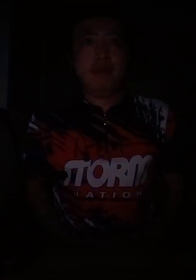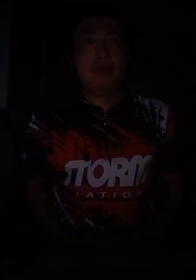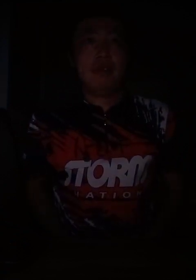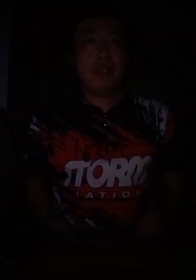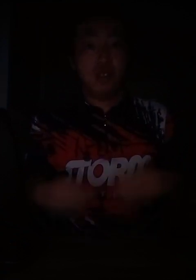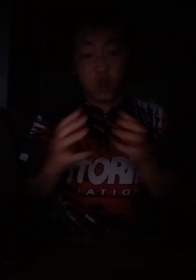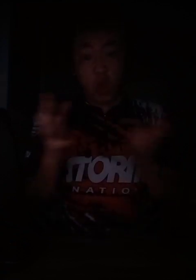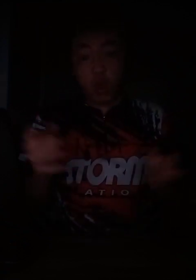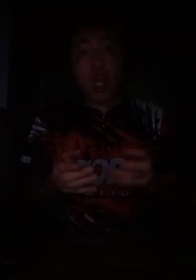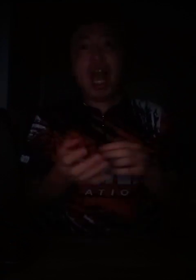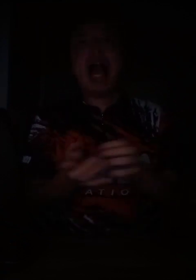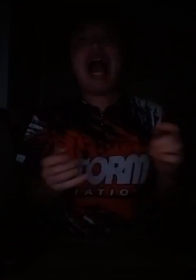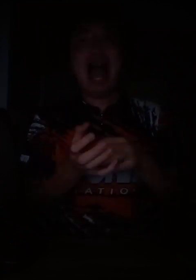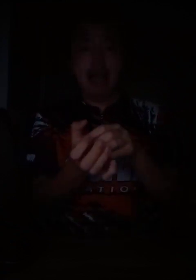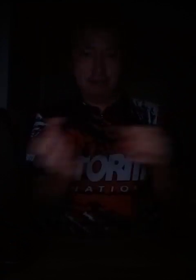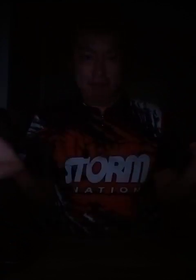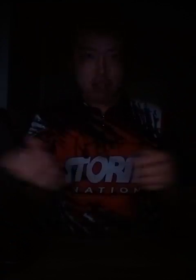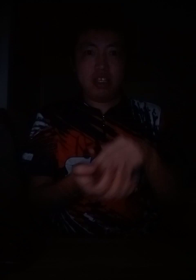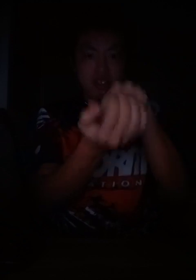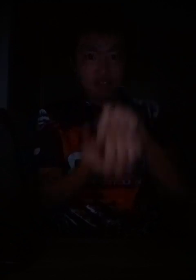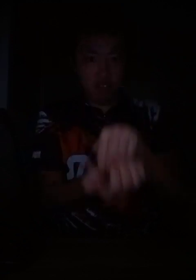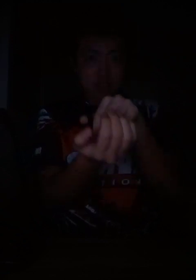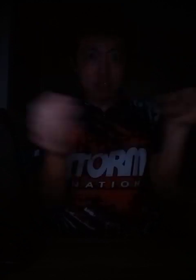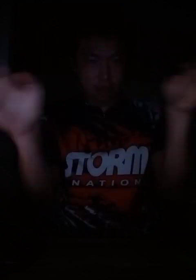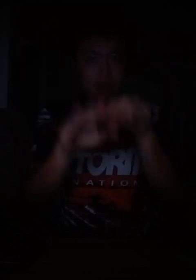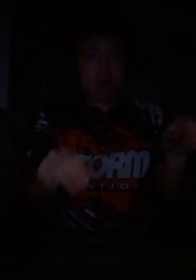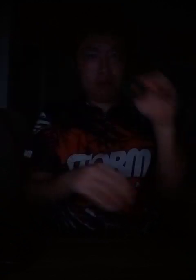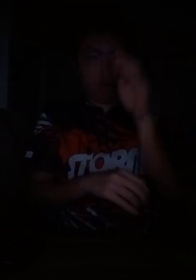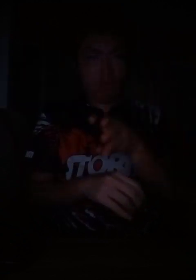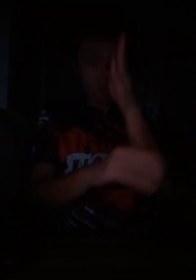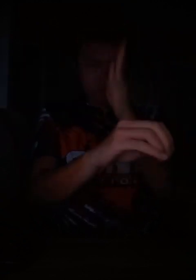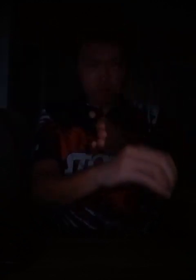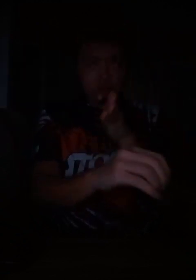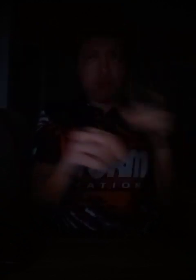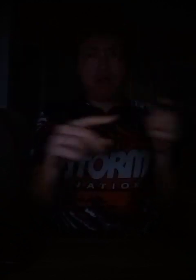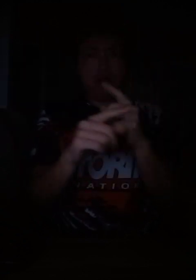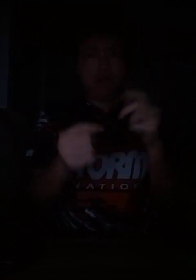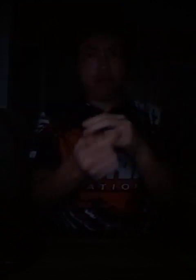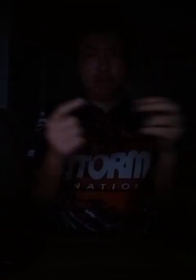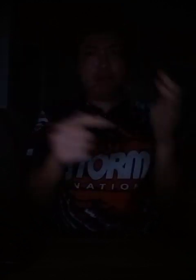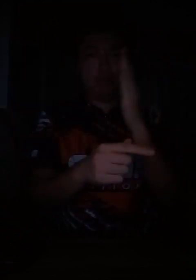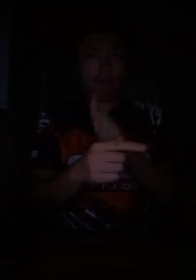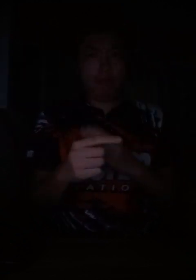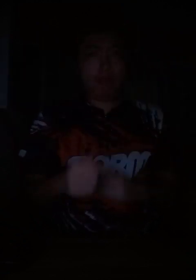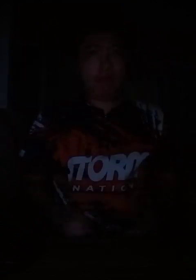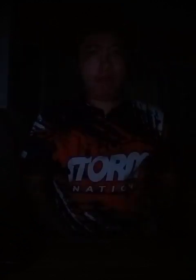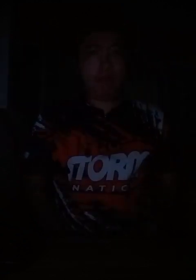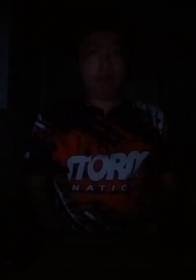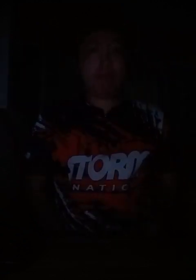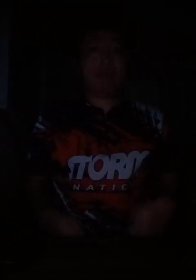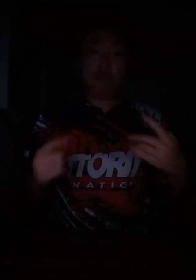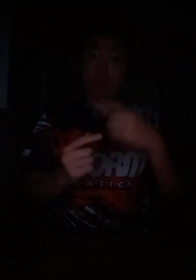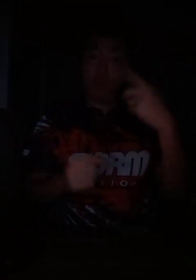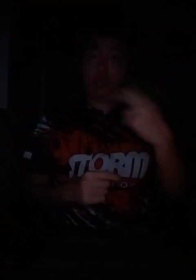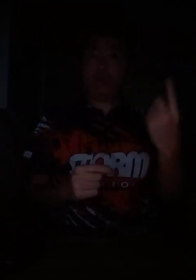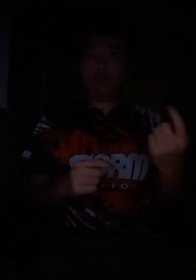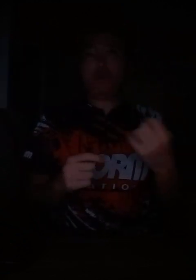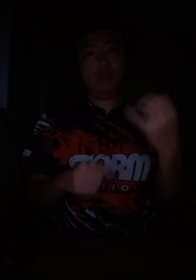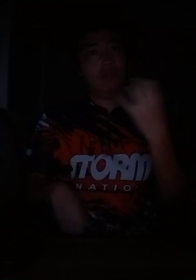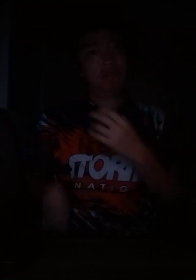서울 서대문구의 한 아파트 승강기 앞에 접근 금지 팻말이 놓였습니다. 어제 오후 승강기 통로 안에